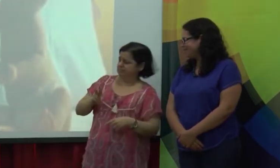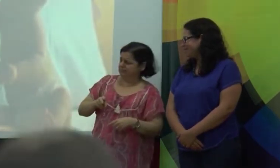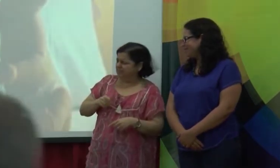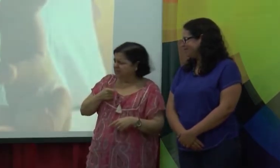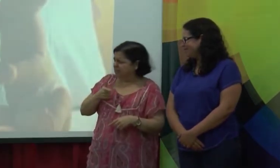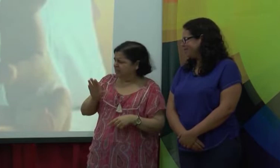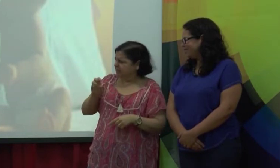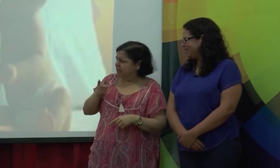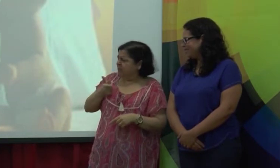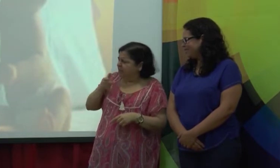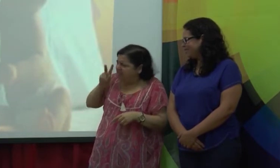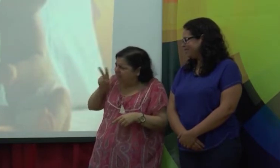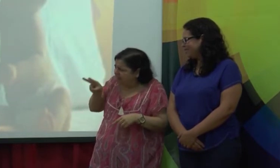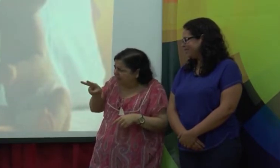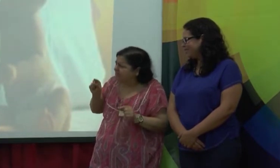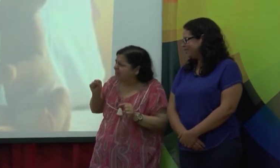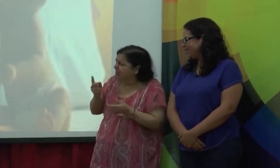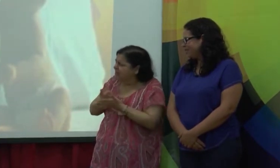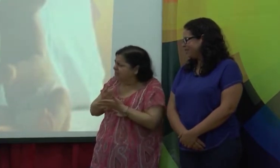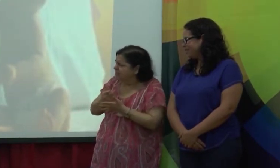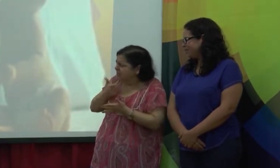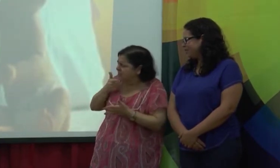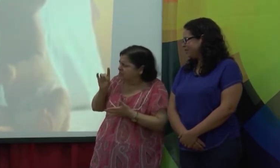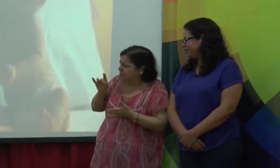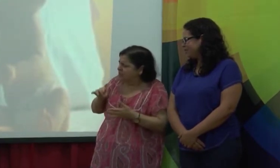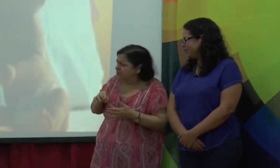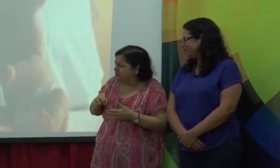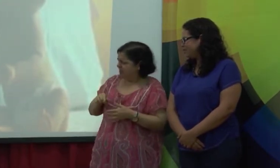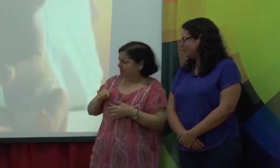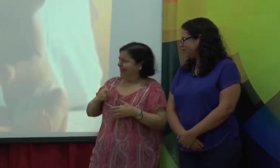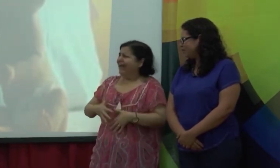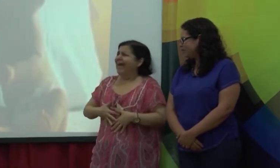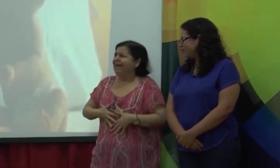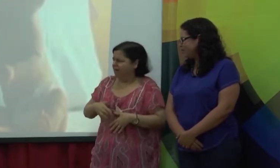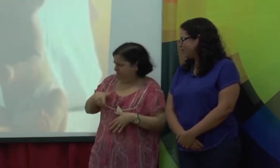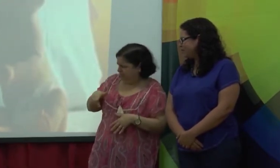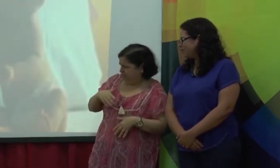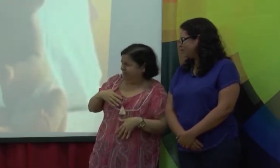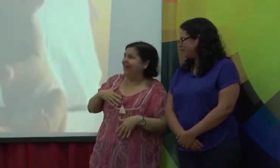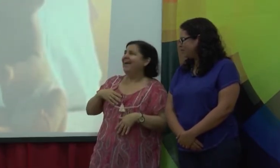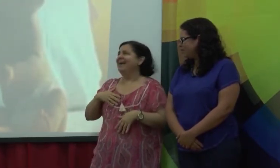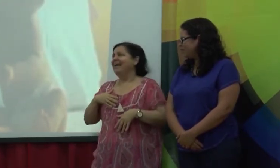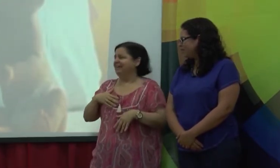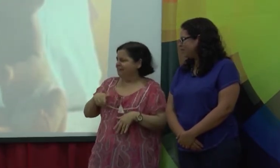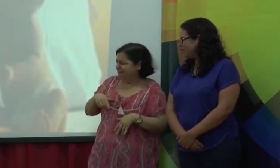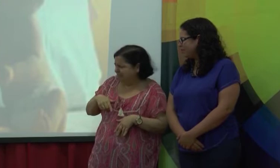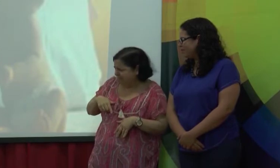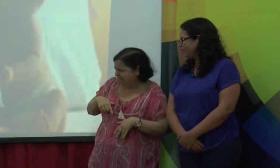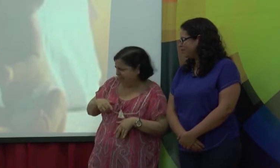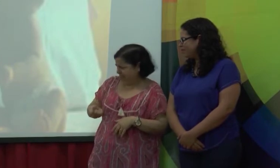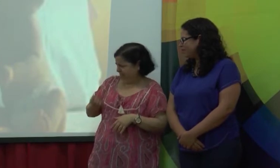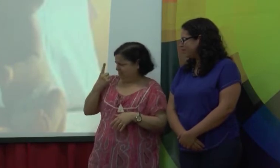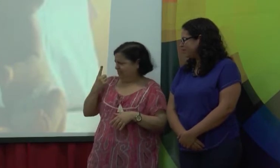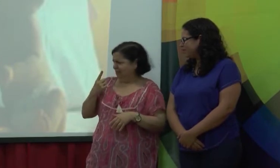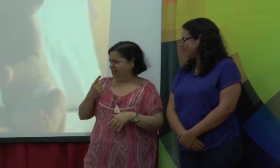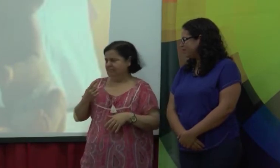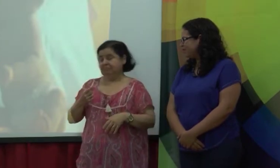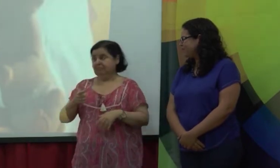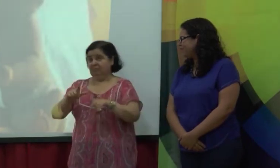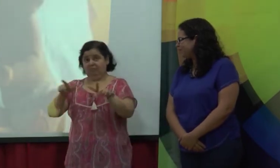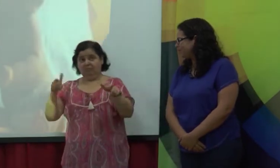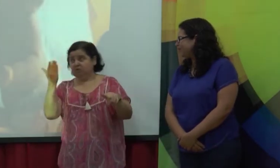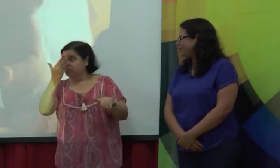sorrindo. Aí chega uma pessoa, o que, que está acontecendo? Você está sorrindo por quê? Esse bebê está sorrindo para